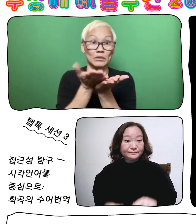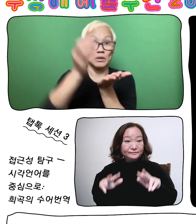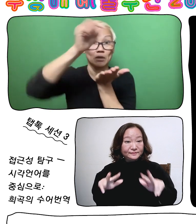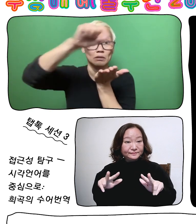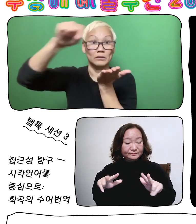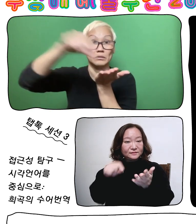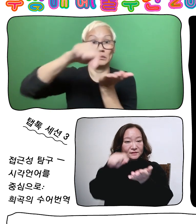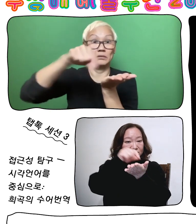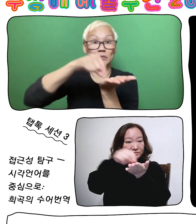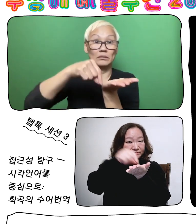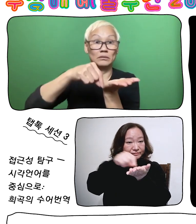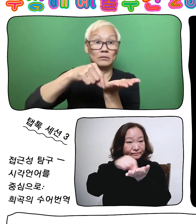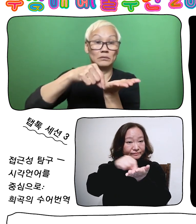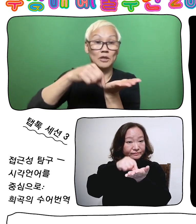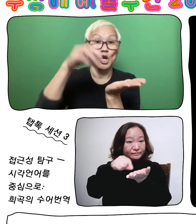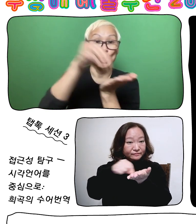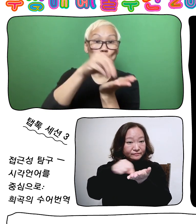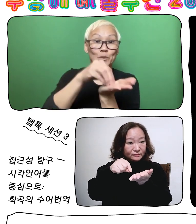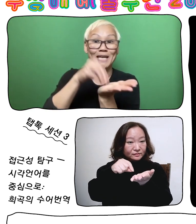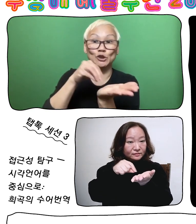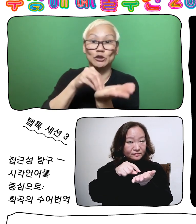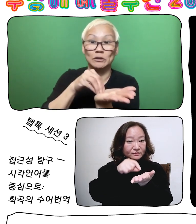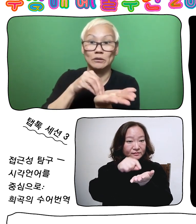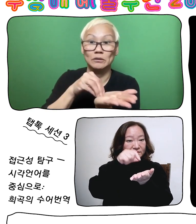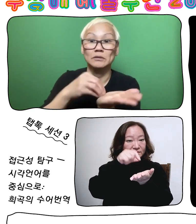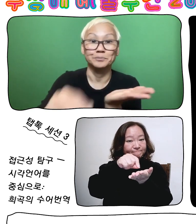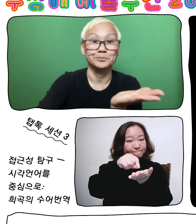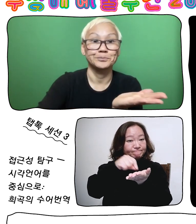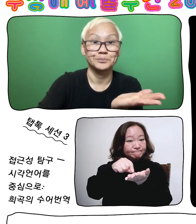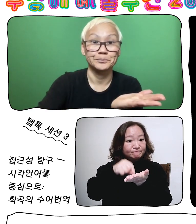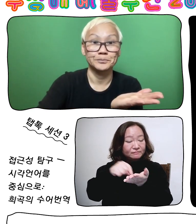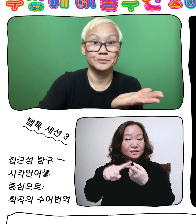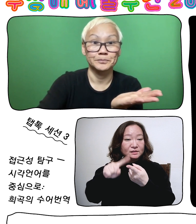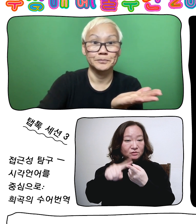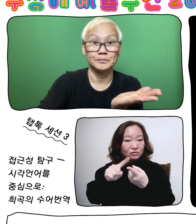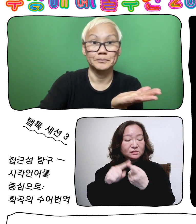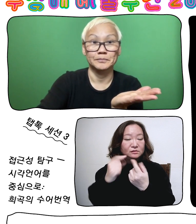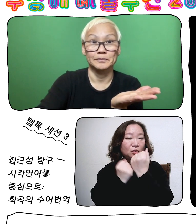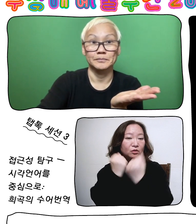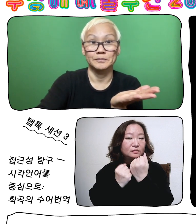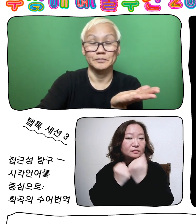예를 들어 음악, 수학, 과학 등 포맷에 따라 달라지기도 하고